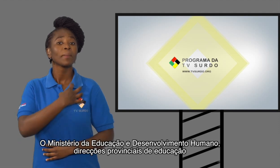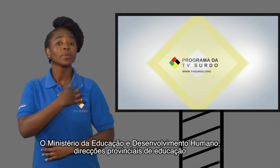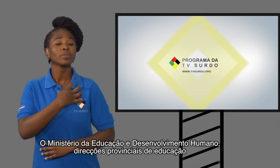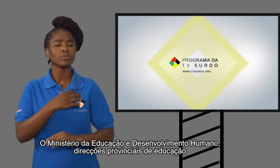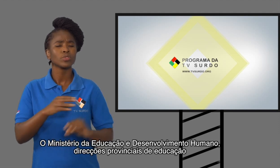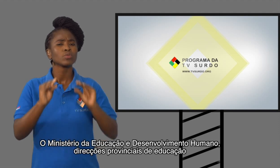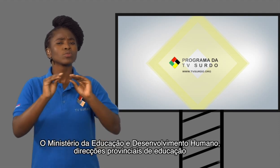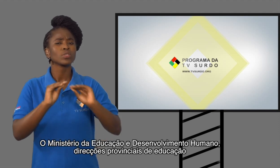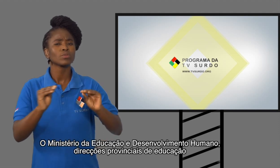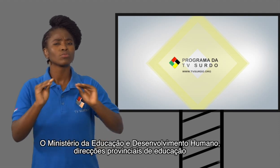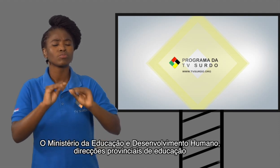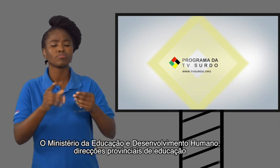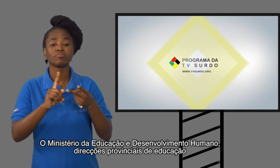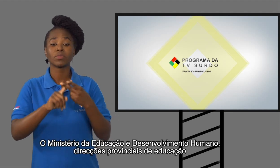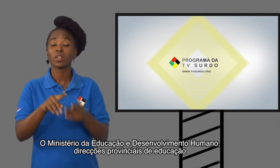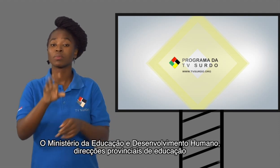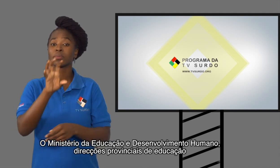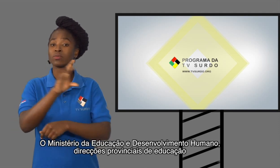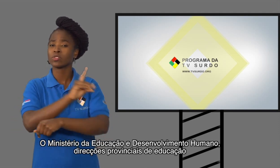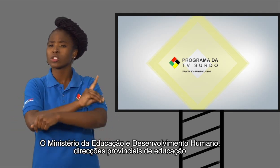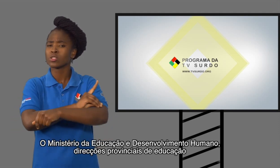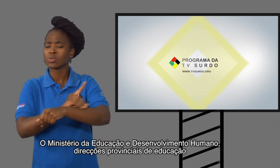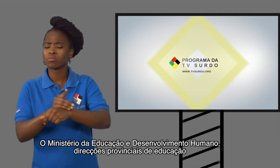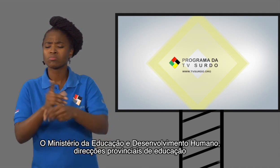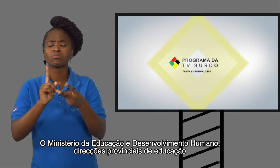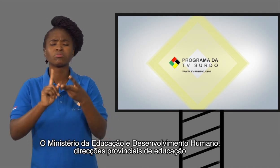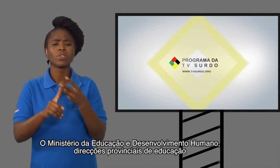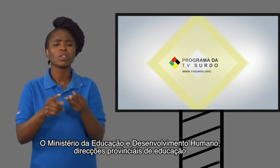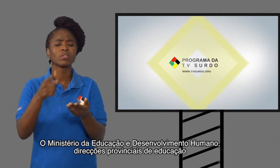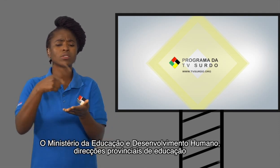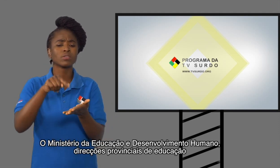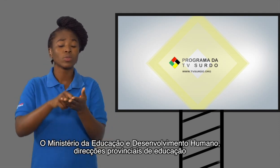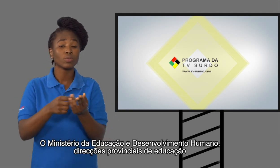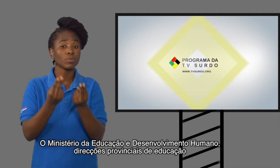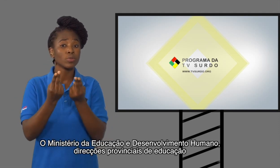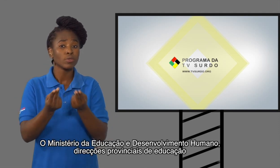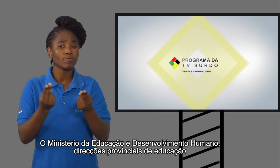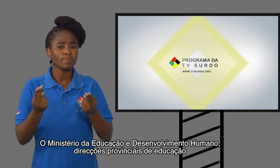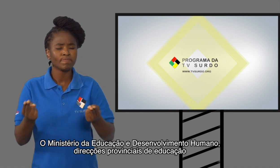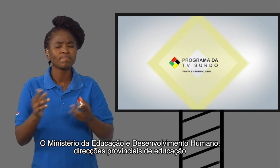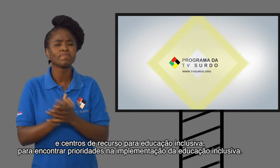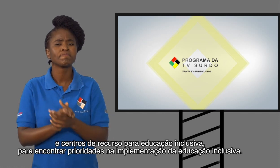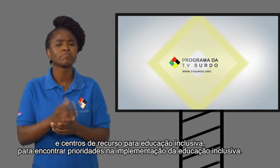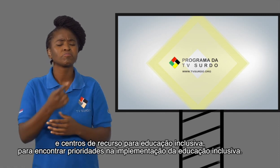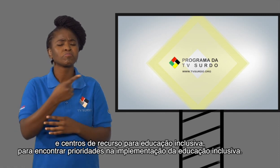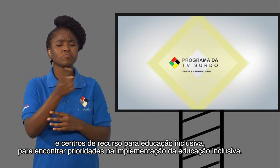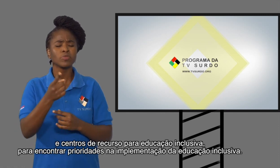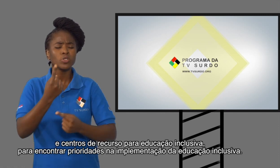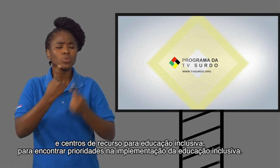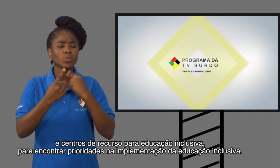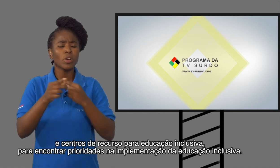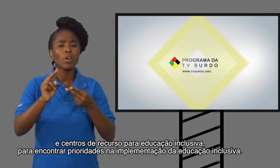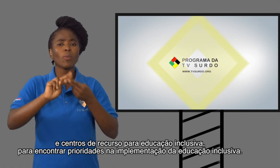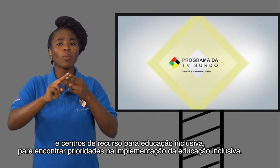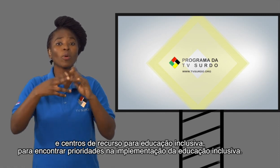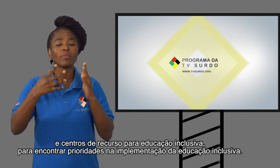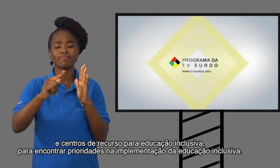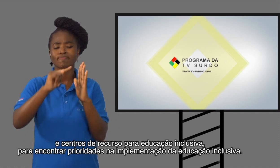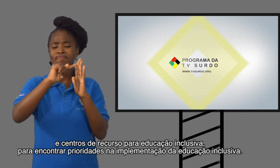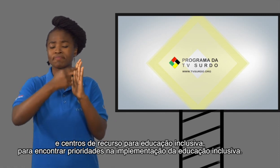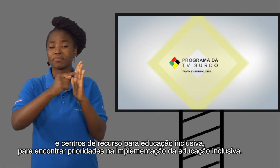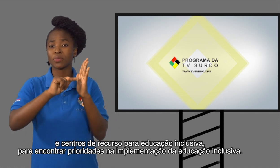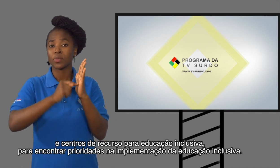O Ministério da Educação e Desenvolvimento Humano, Descrições Provinciais de Educação e Centros de Recurso para